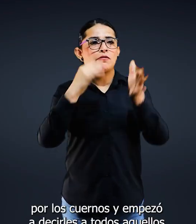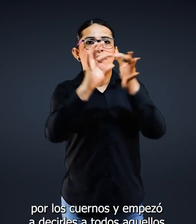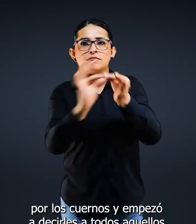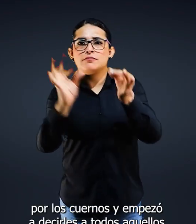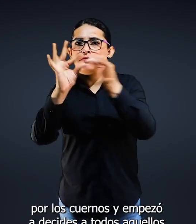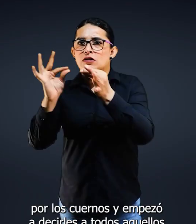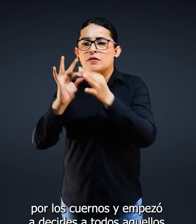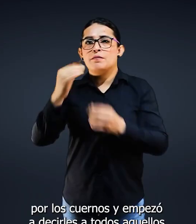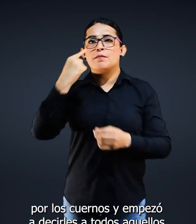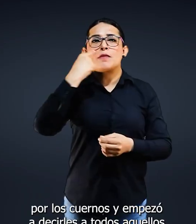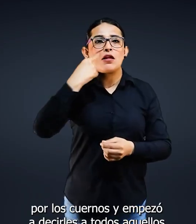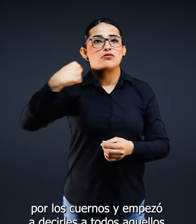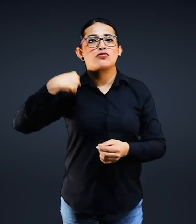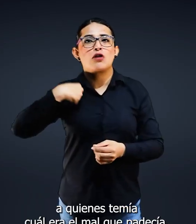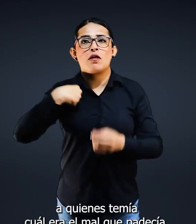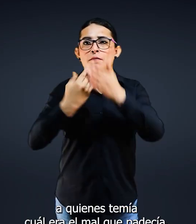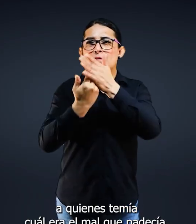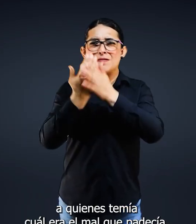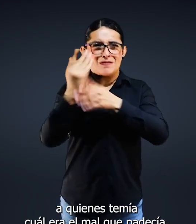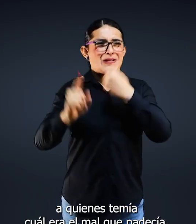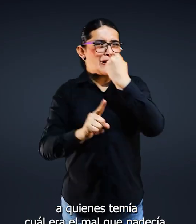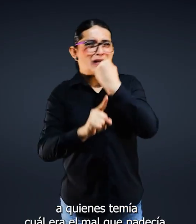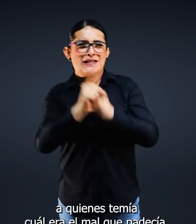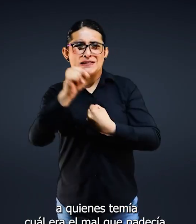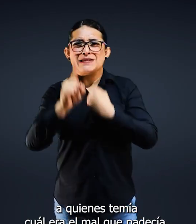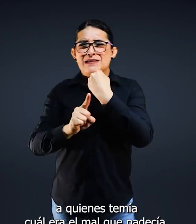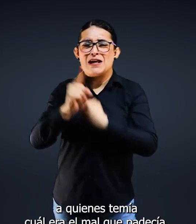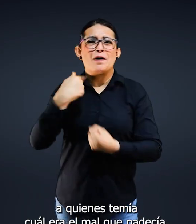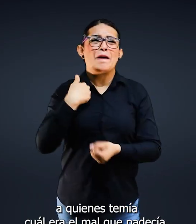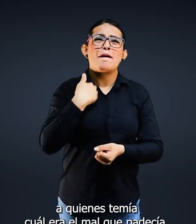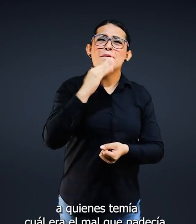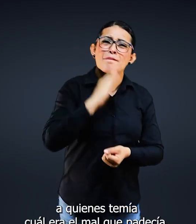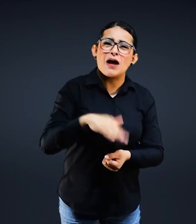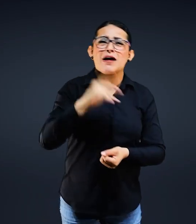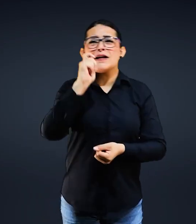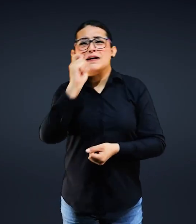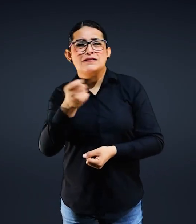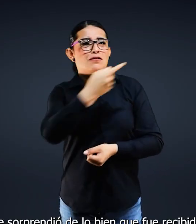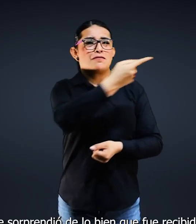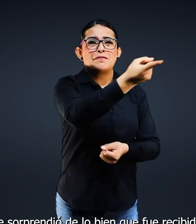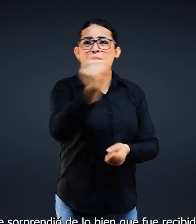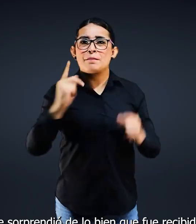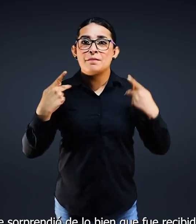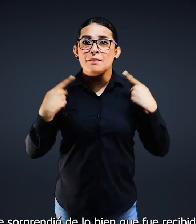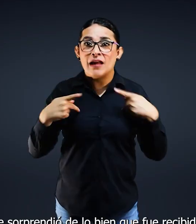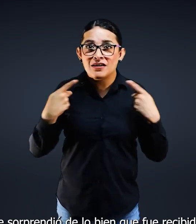empezó a decirles a todos aquellos a quienes temía cuál era el mal que padecía. Se sorprendió de lo bien que